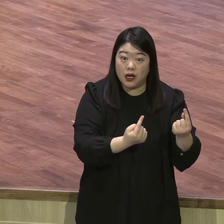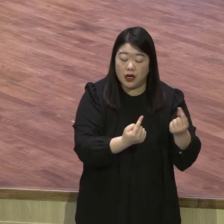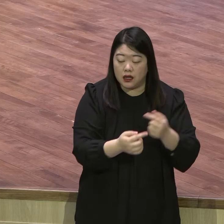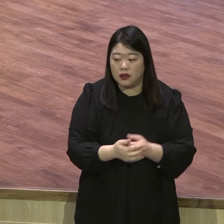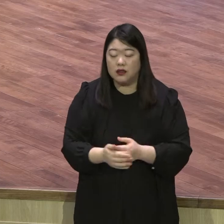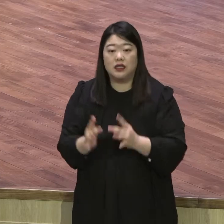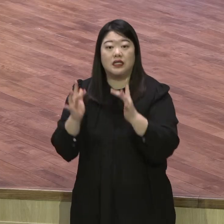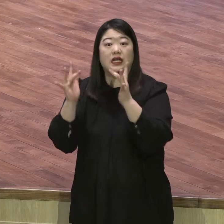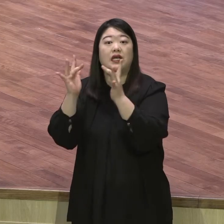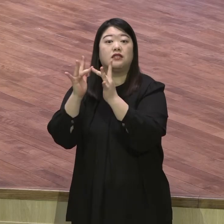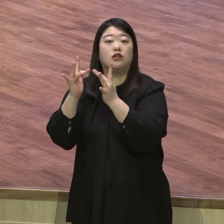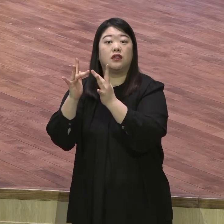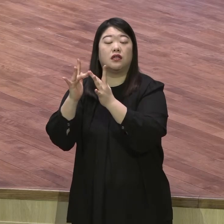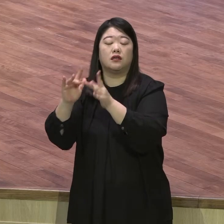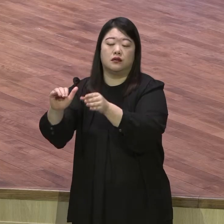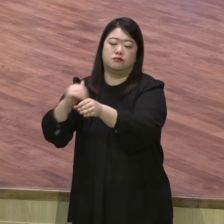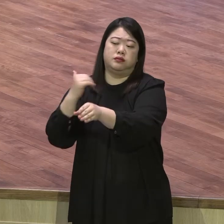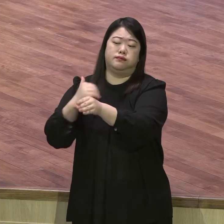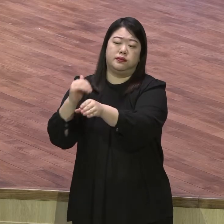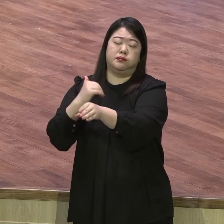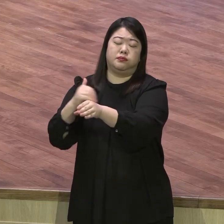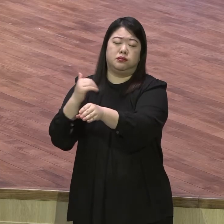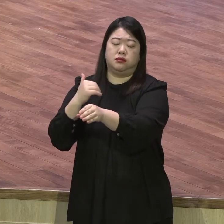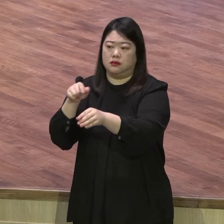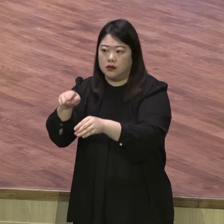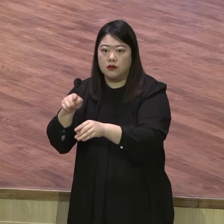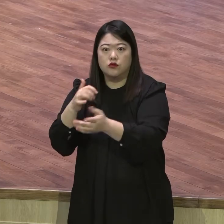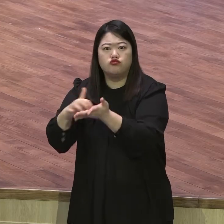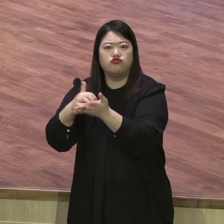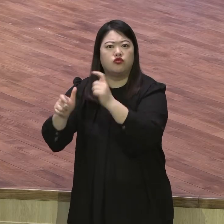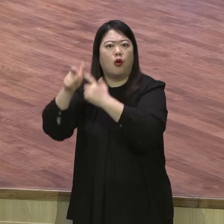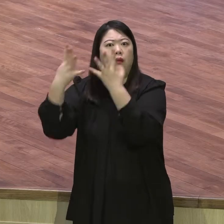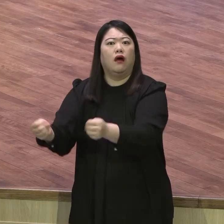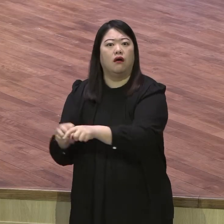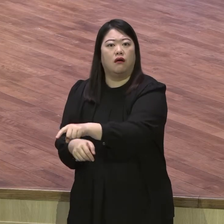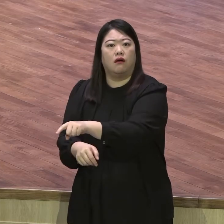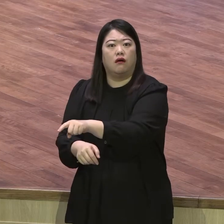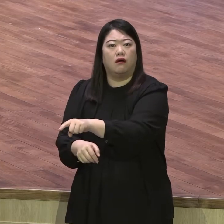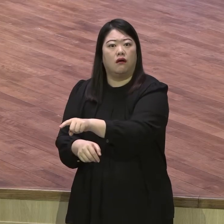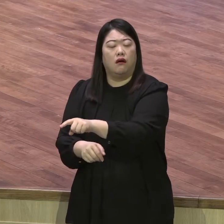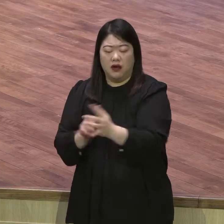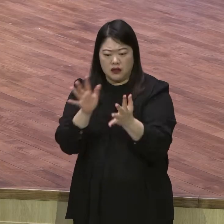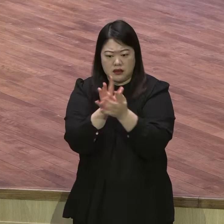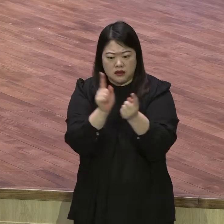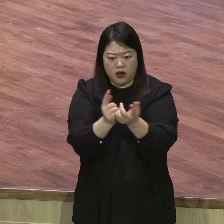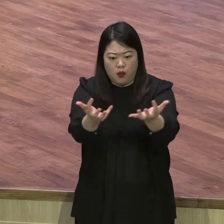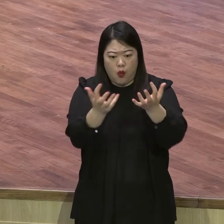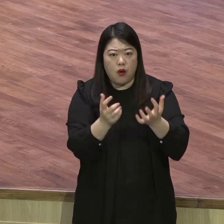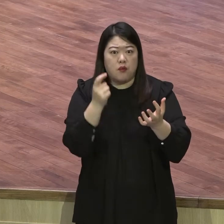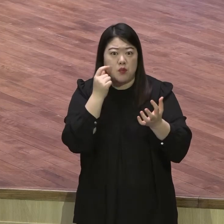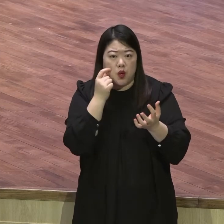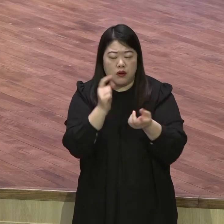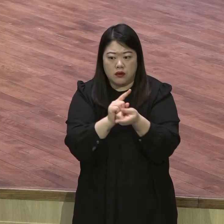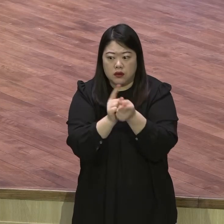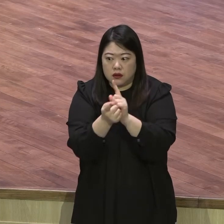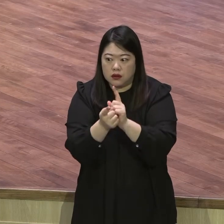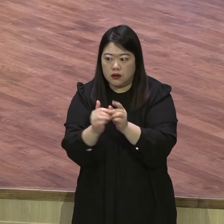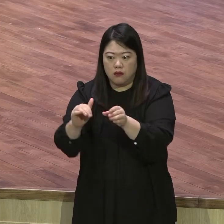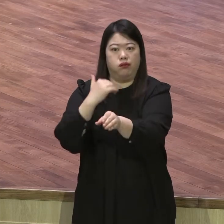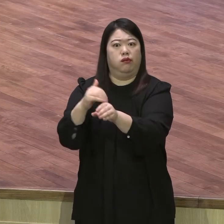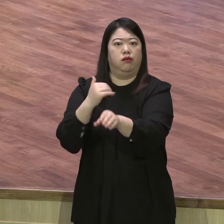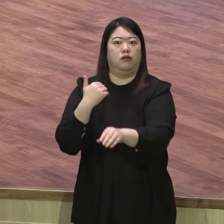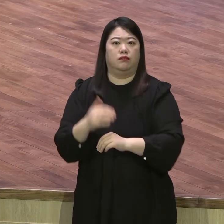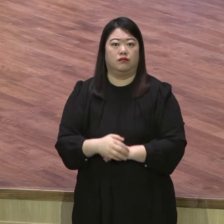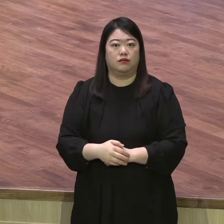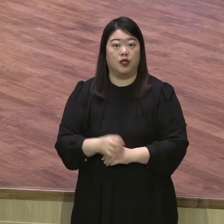이해되십니까? 성도 여러분. 아니, 교회도 안 나오는데 어떻게 헌금이 더 떨어질 수 있냐고. 펜피아 이사를